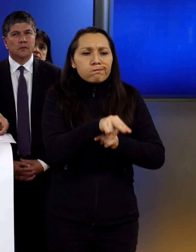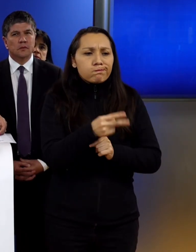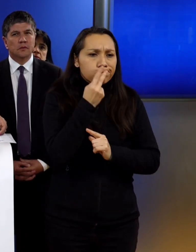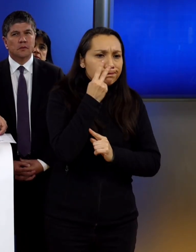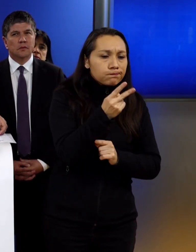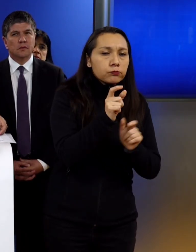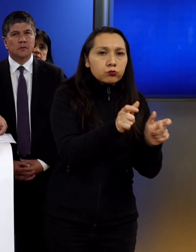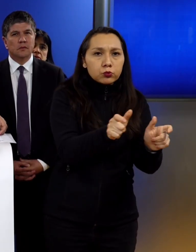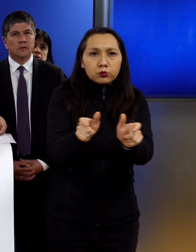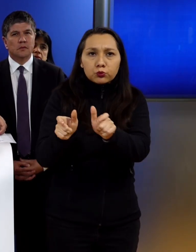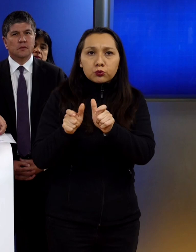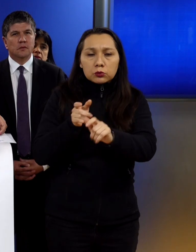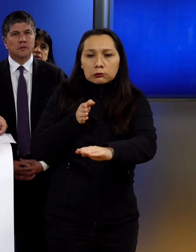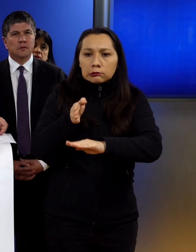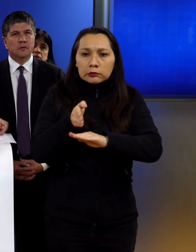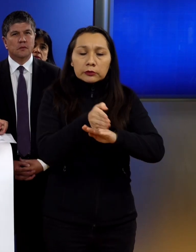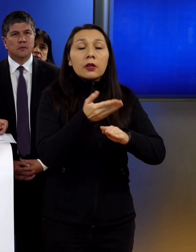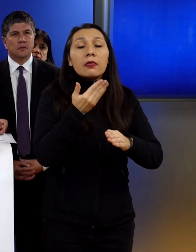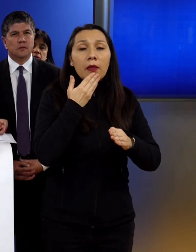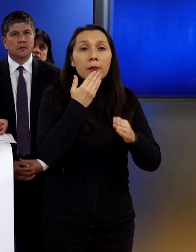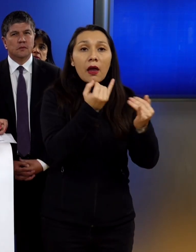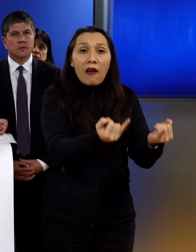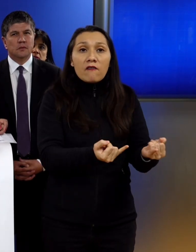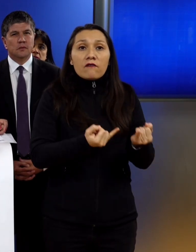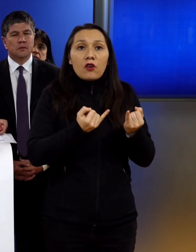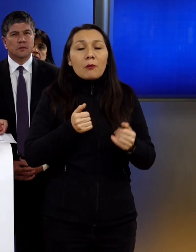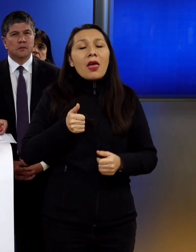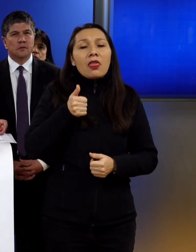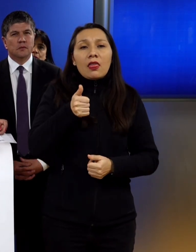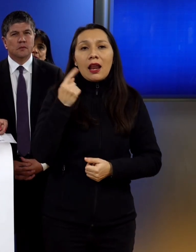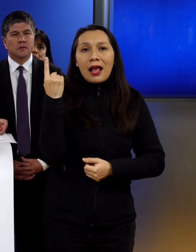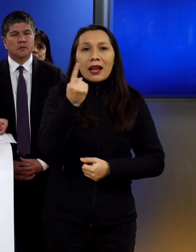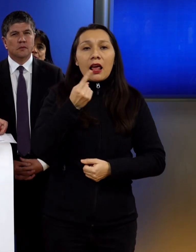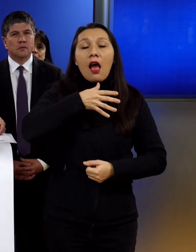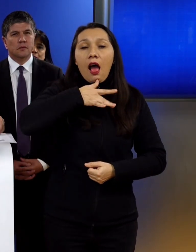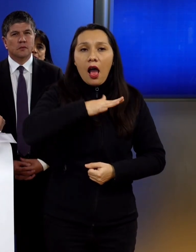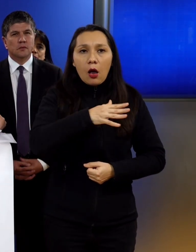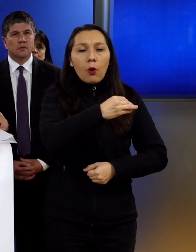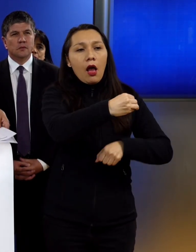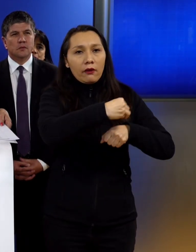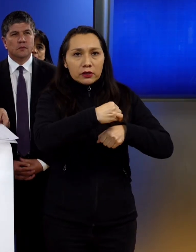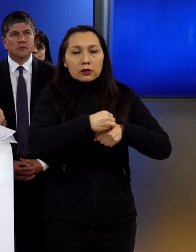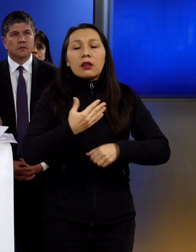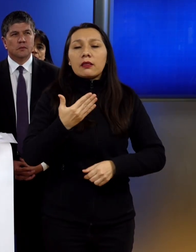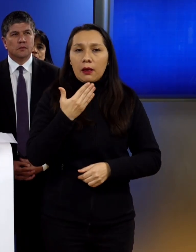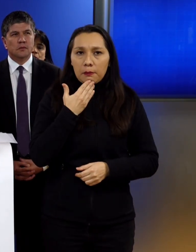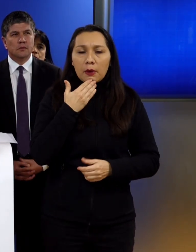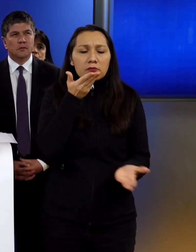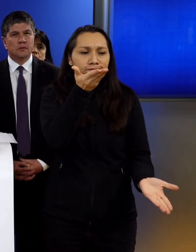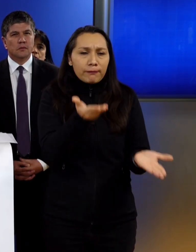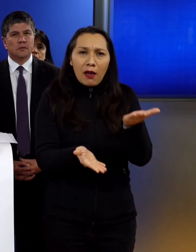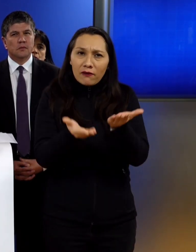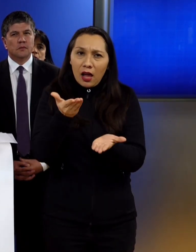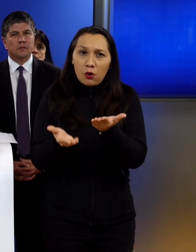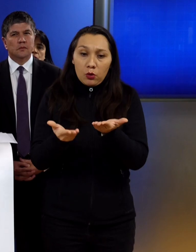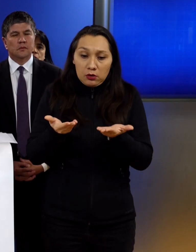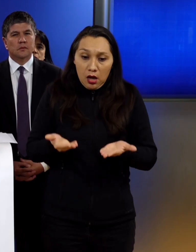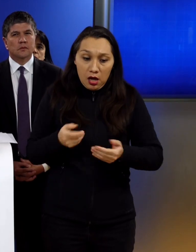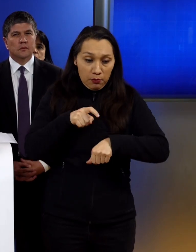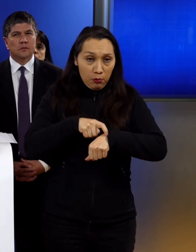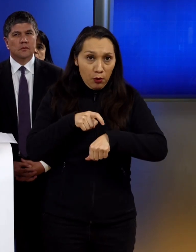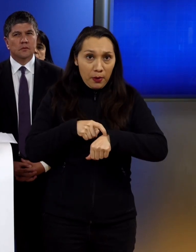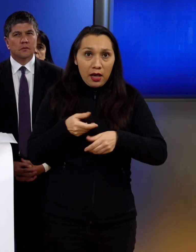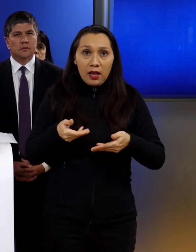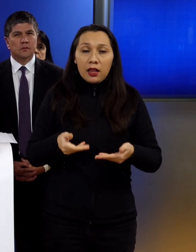que se ha realizado en terreno y a la información que nos levanta la Dirección General de Aguas. Tenemos un balance a esta